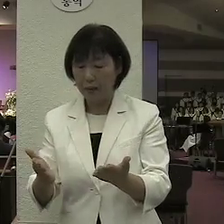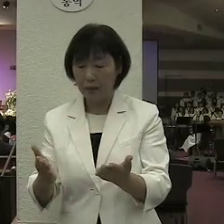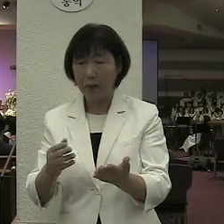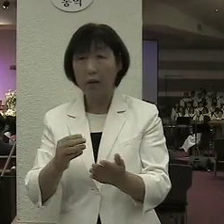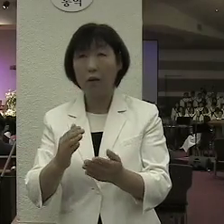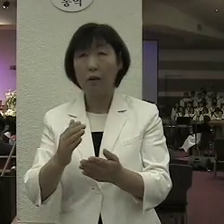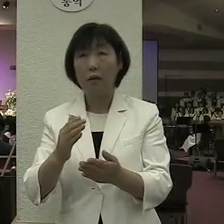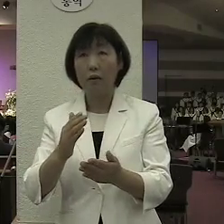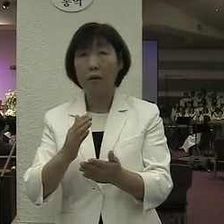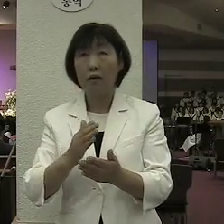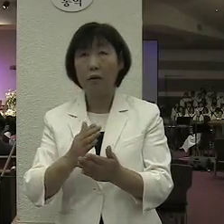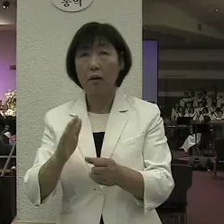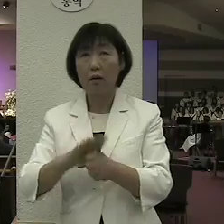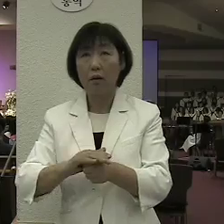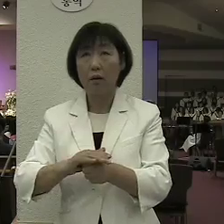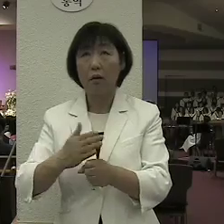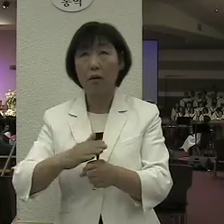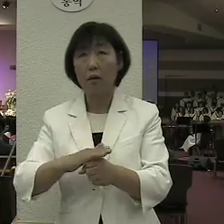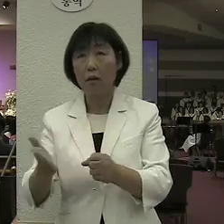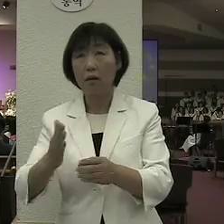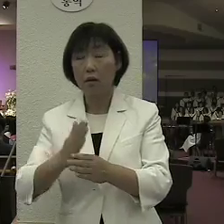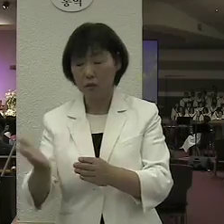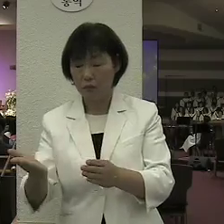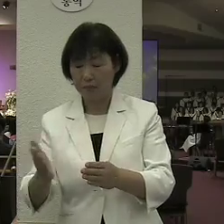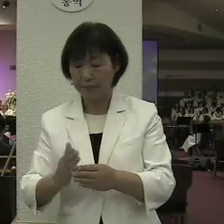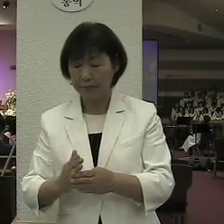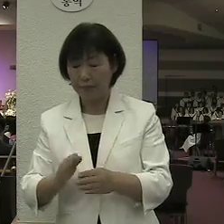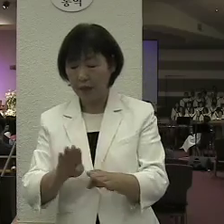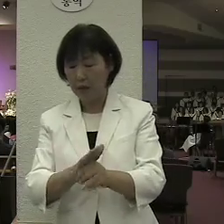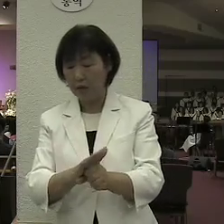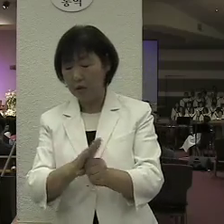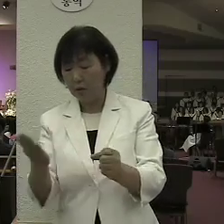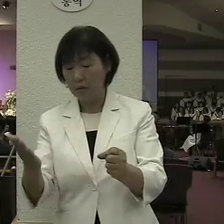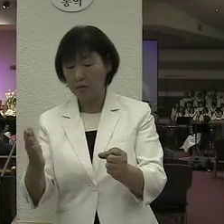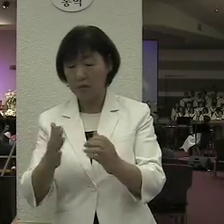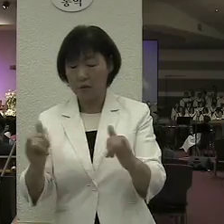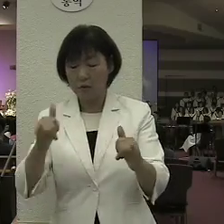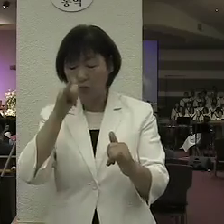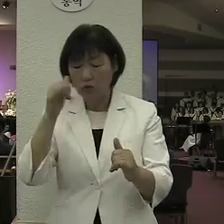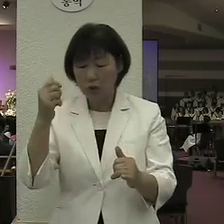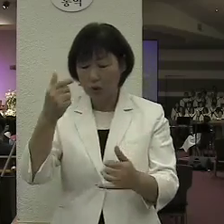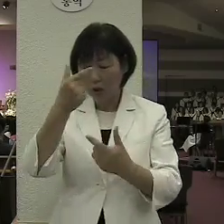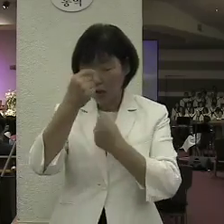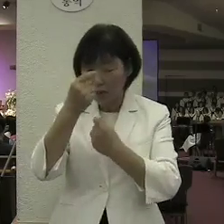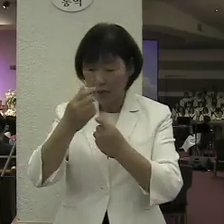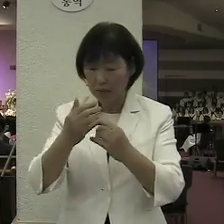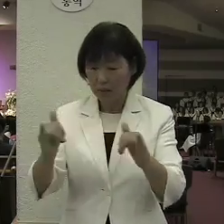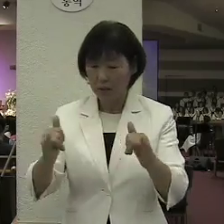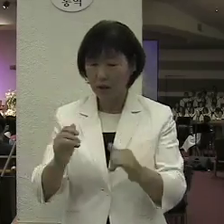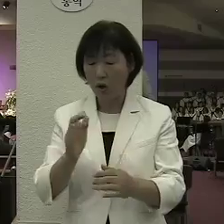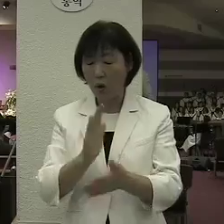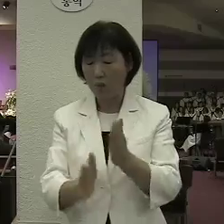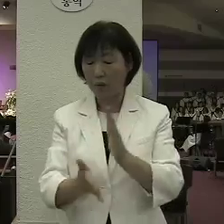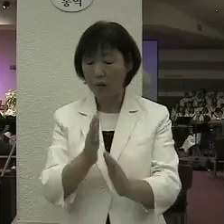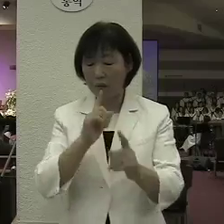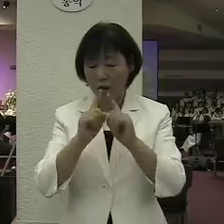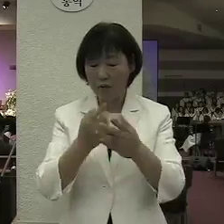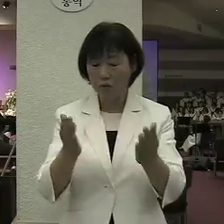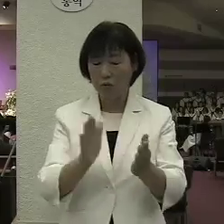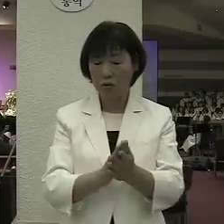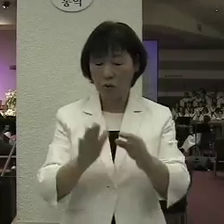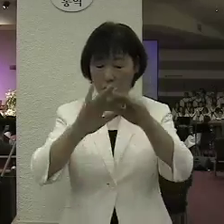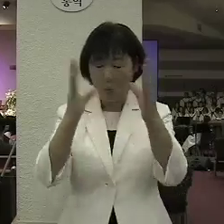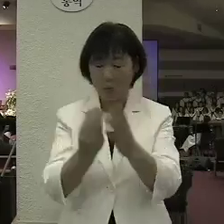이기셨기 때문에 합당하시다는 겁니다. 여러분이 합당하다는 단어가 5장에는 매우 중요합니다. 하나님